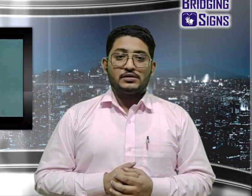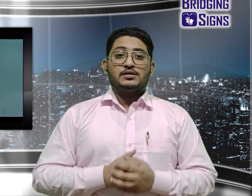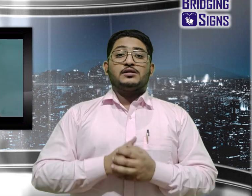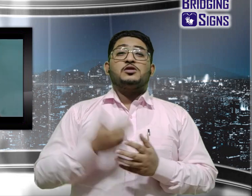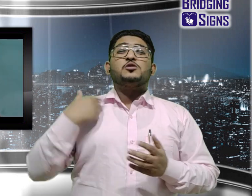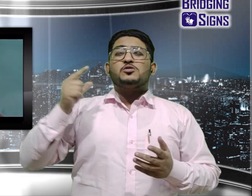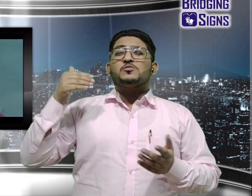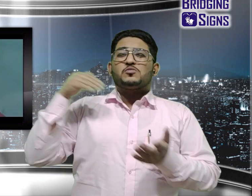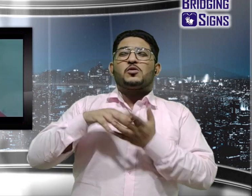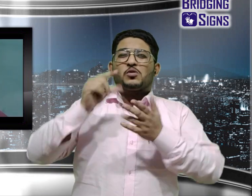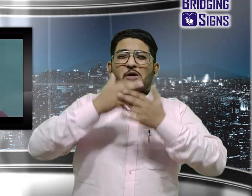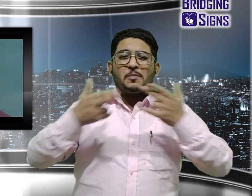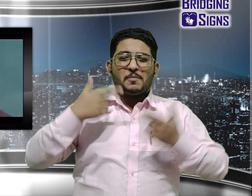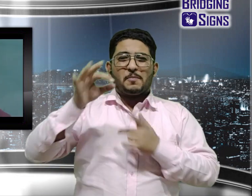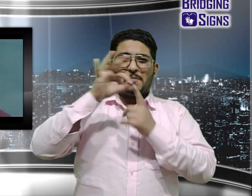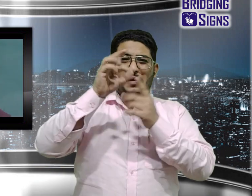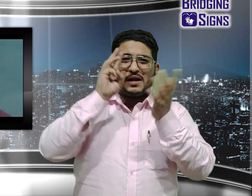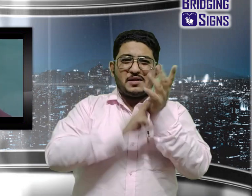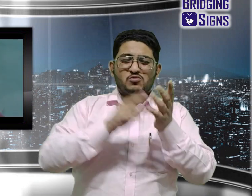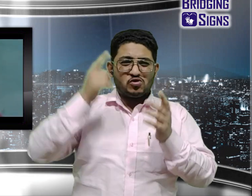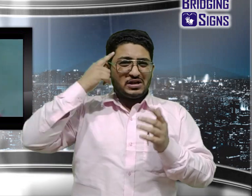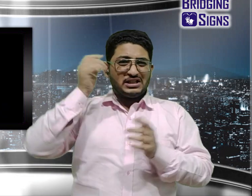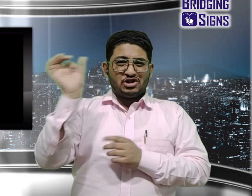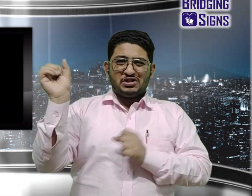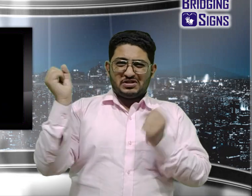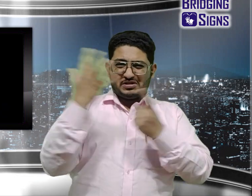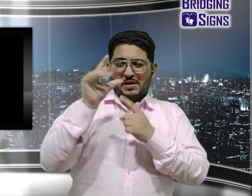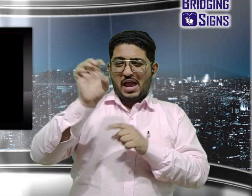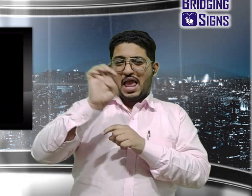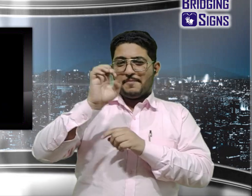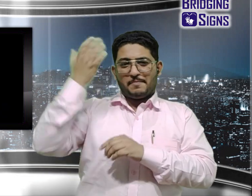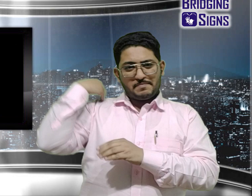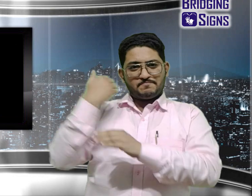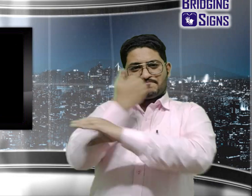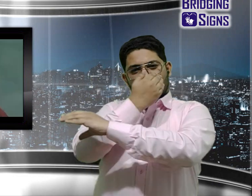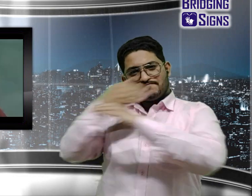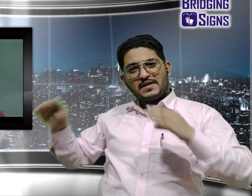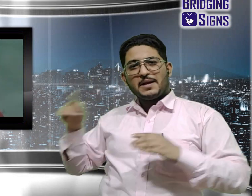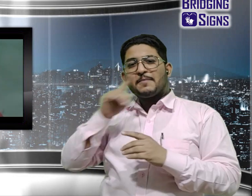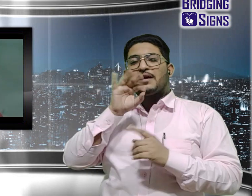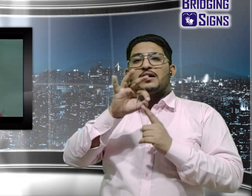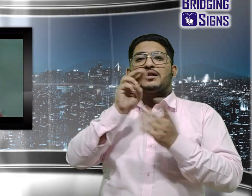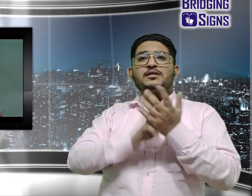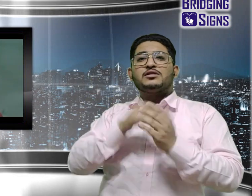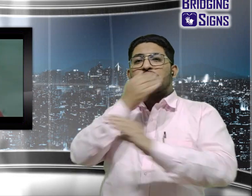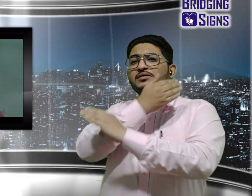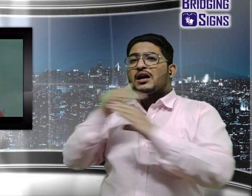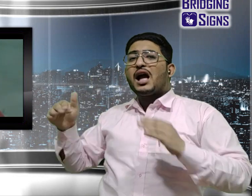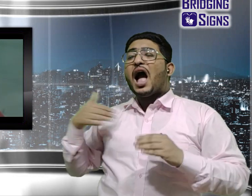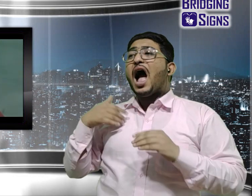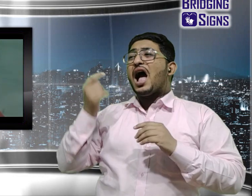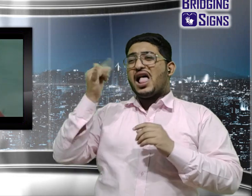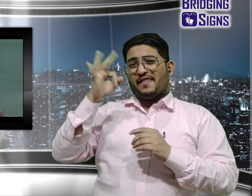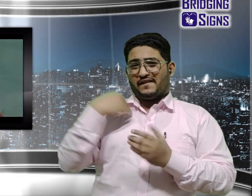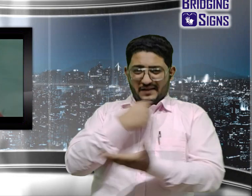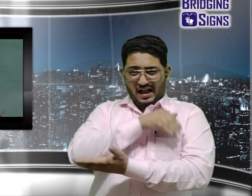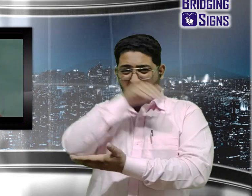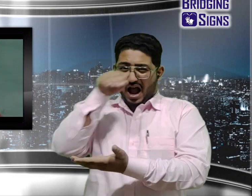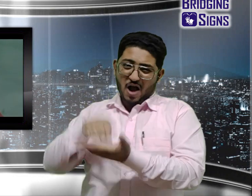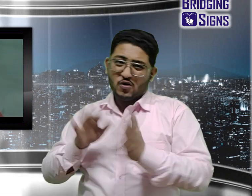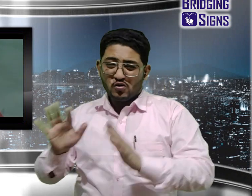जो जिन्होंने एक्चुअली PM साहब को अबाउट 6-7 महीने पहले एक ईमेल भेजी कि अगर आप टेक्नोलॉजी और डिजिटाइजेशन की